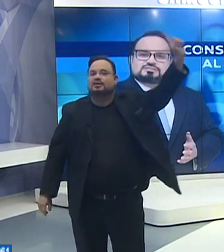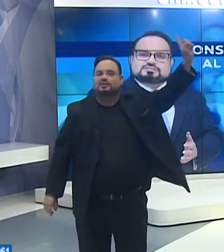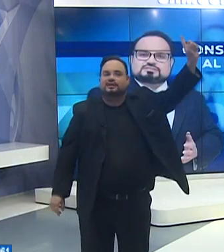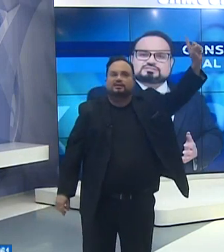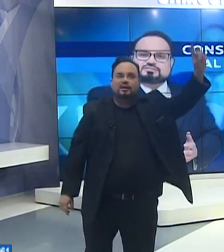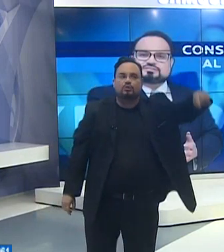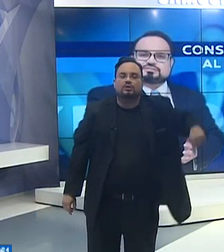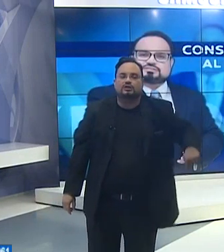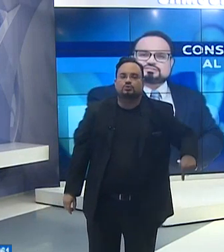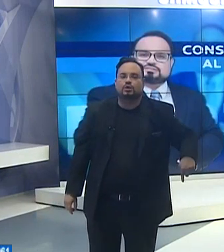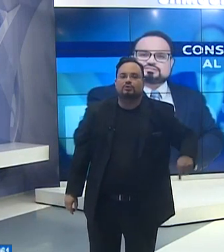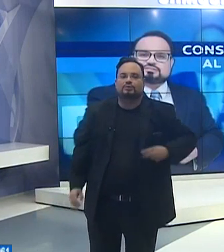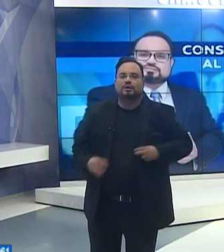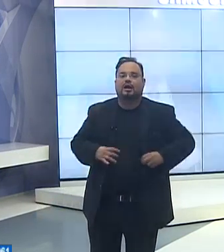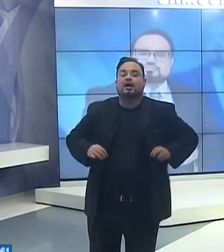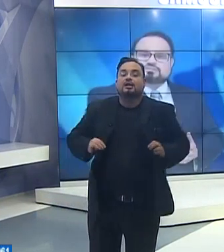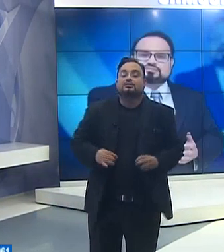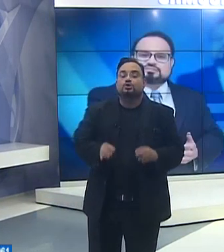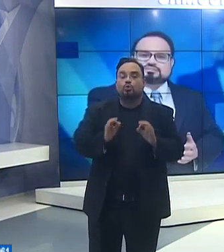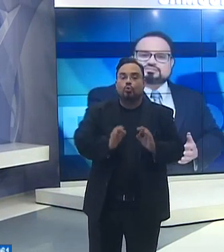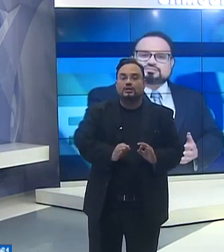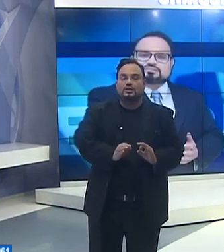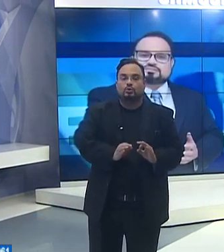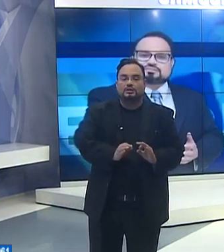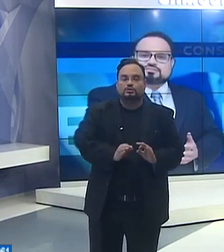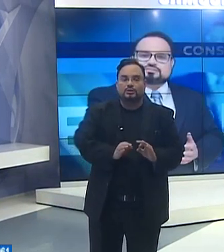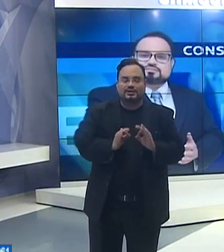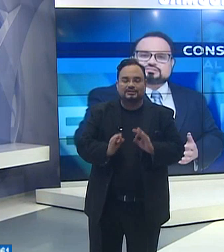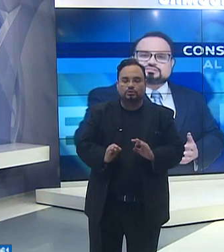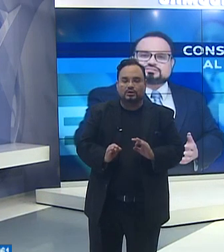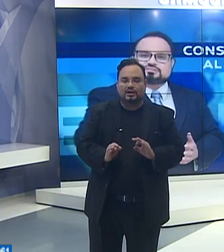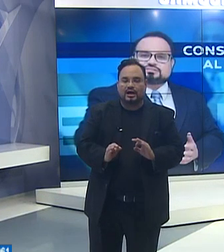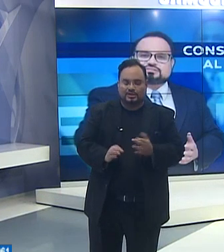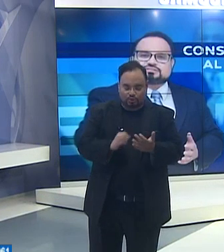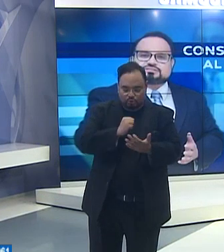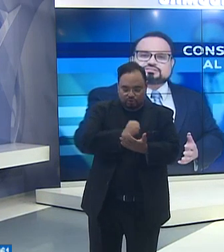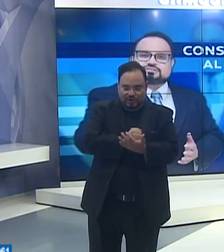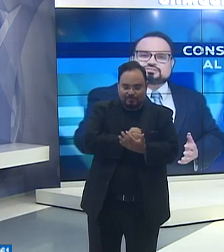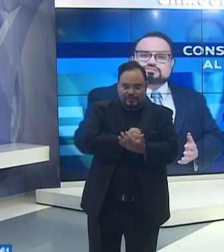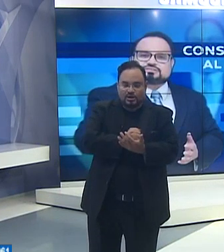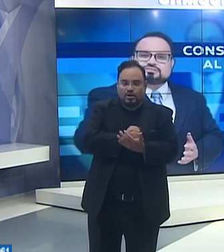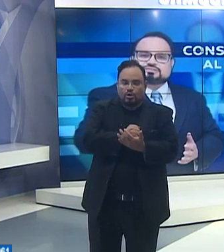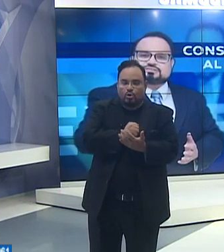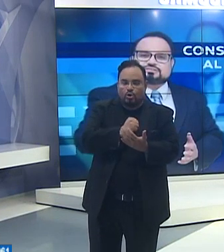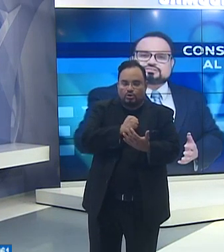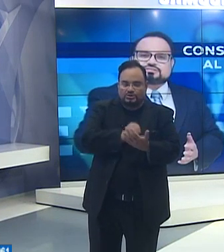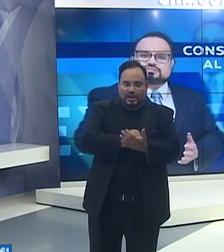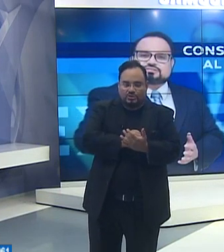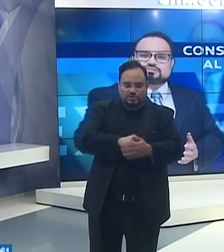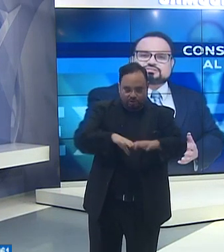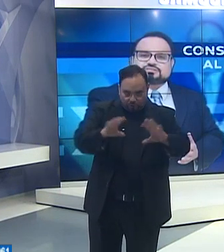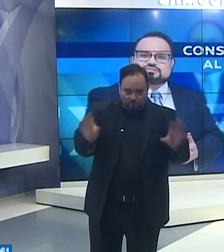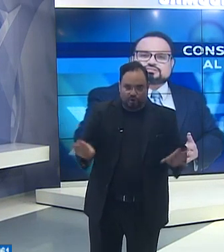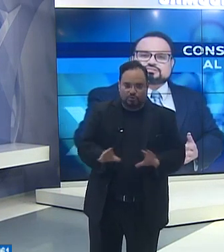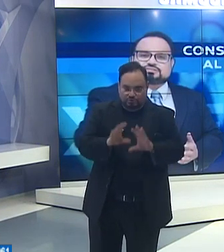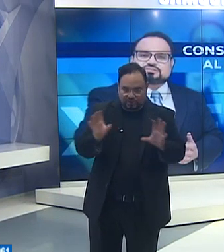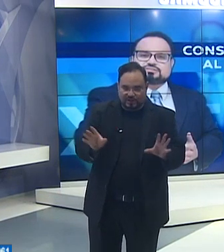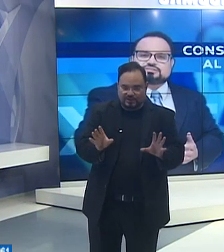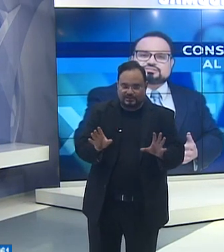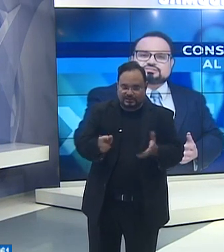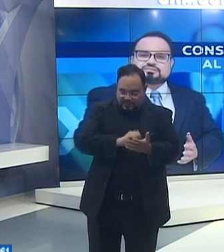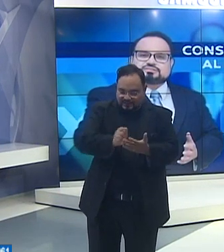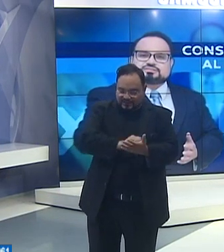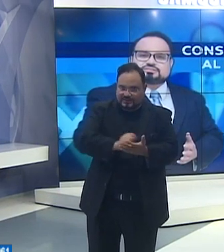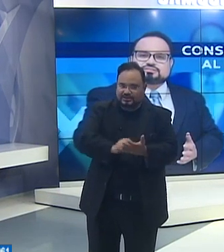ya sea de Quetzaltenango o de la Ciudad de Guatemala. Si no cuenta con esos requisitos legales, con los timbres, con los sellos y con lo que